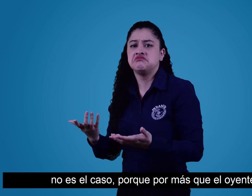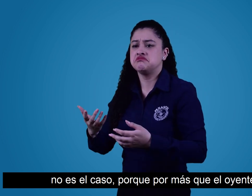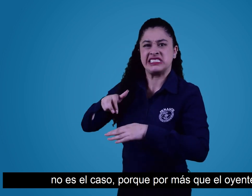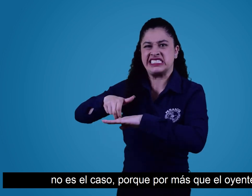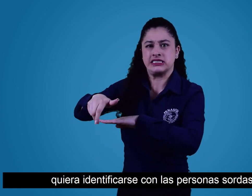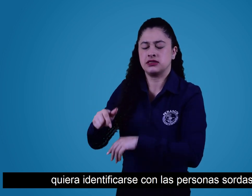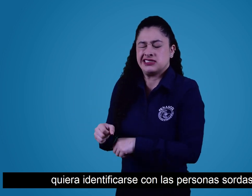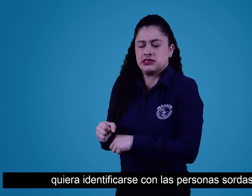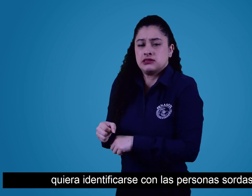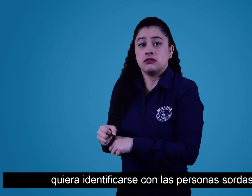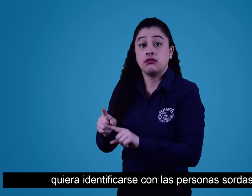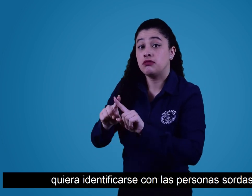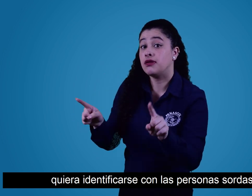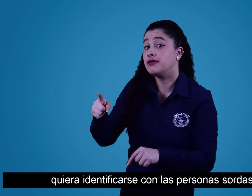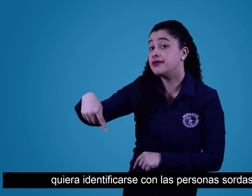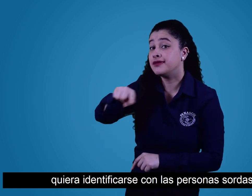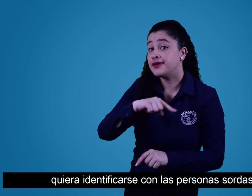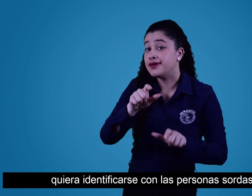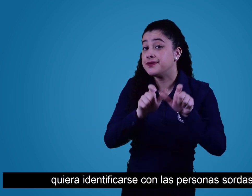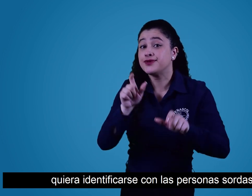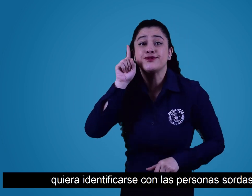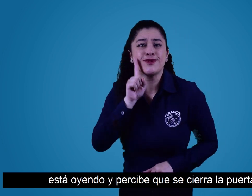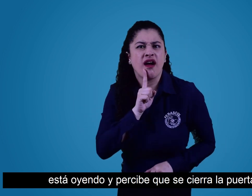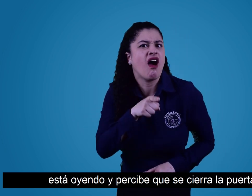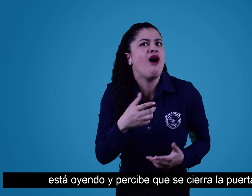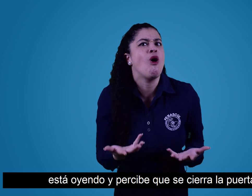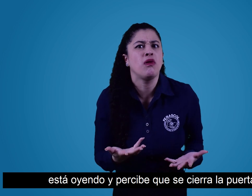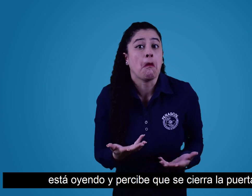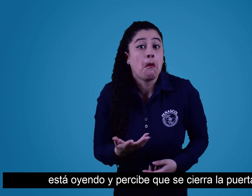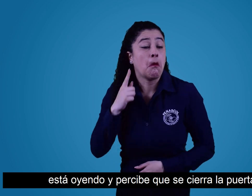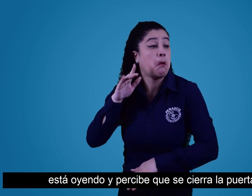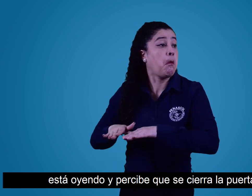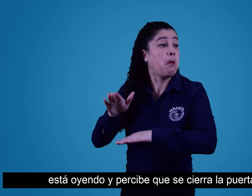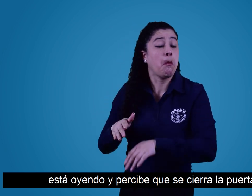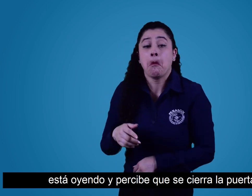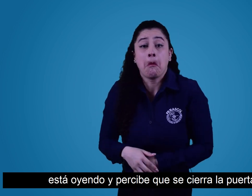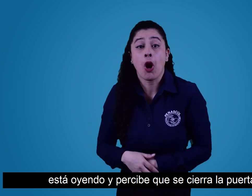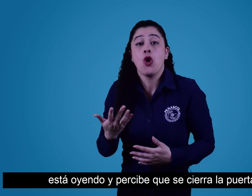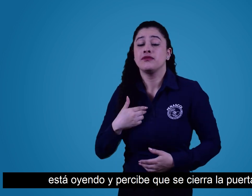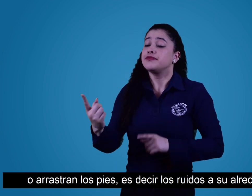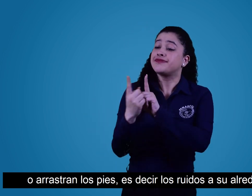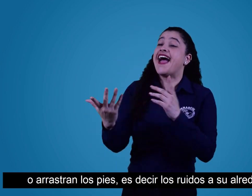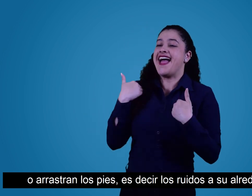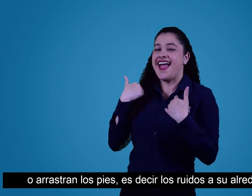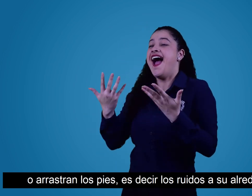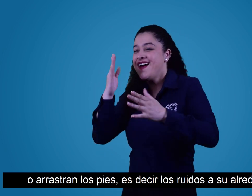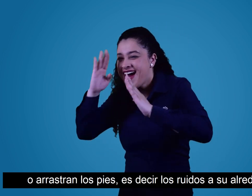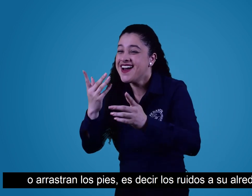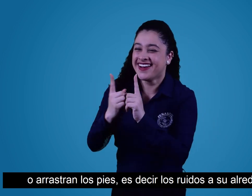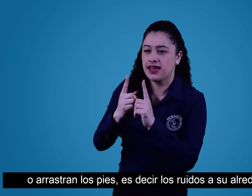el oyente quiera identificarse con las personas sordas, está oyendo y percibe que se cierra la puerta o arrastran los pies, es